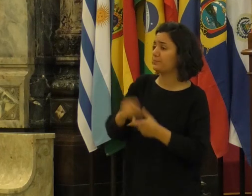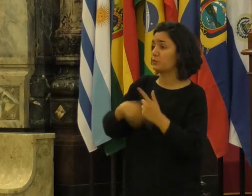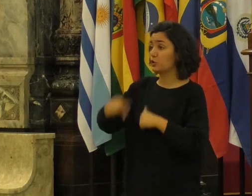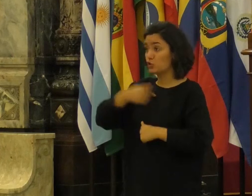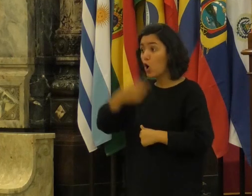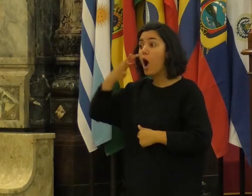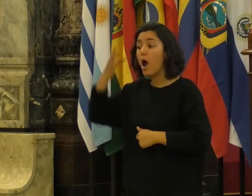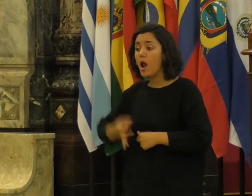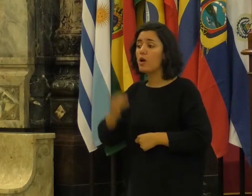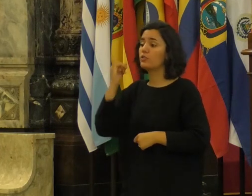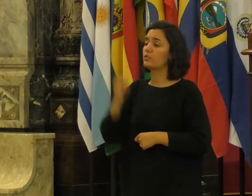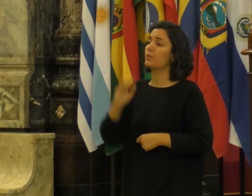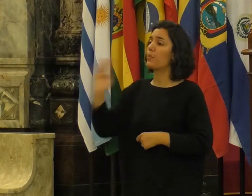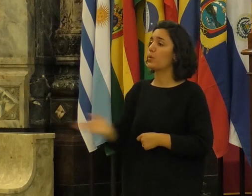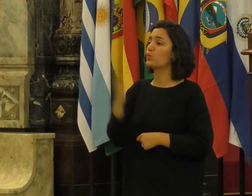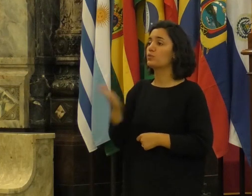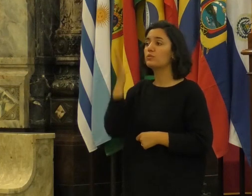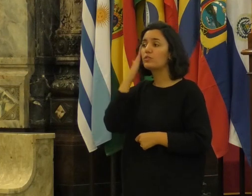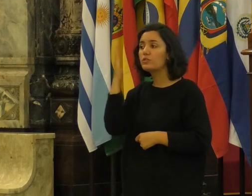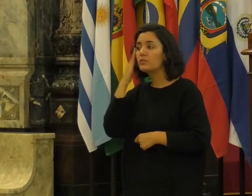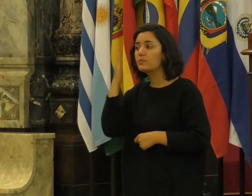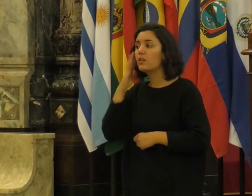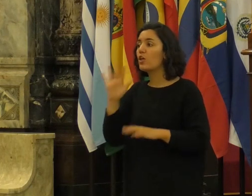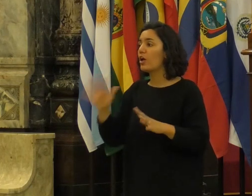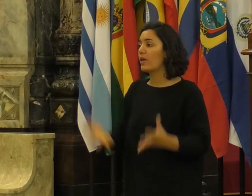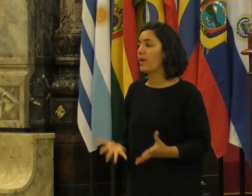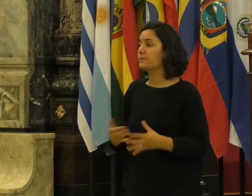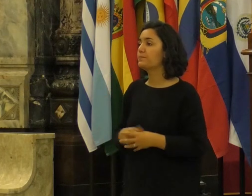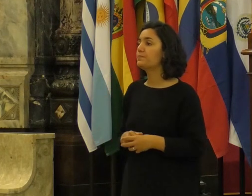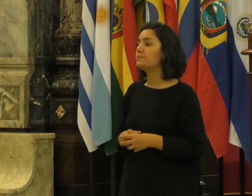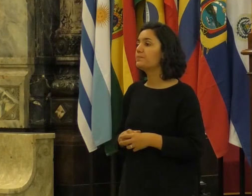que la producción de conocimiento es